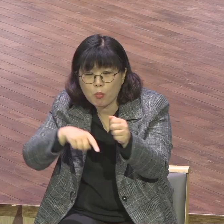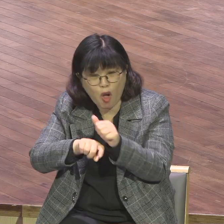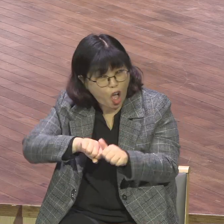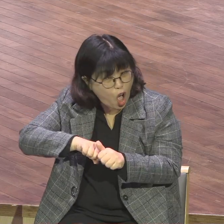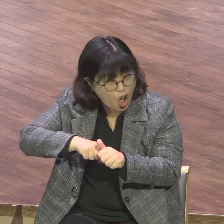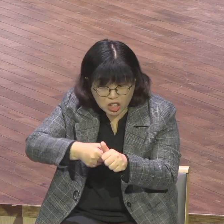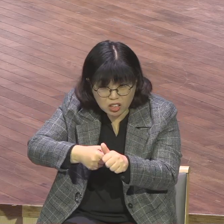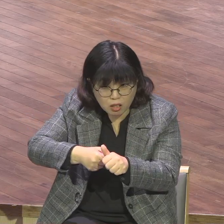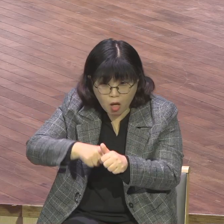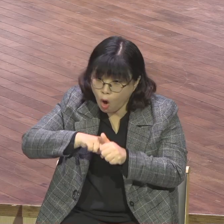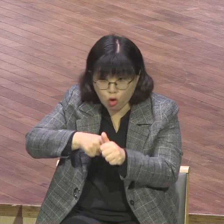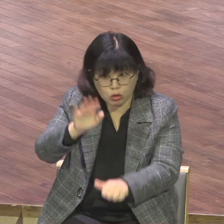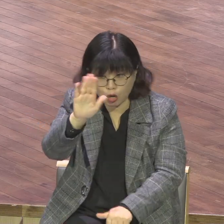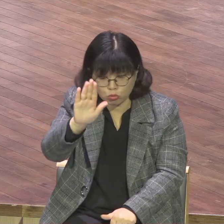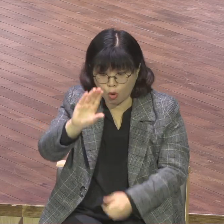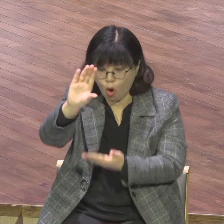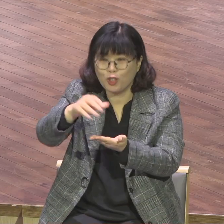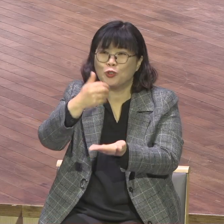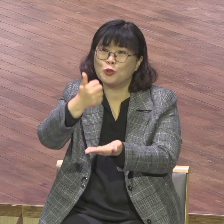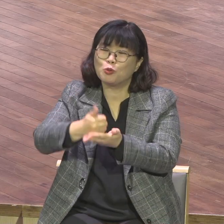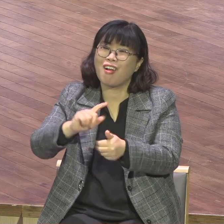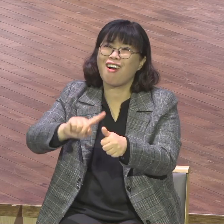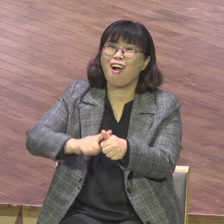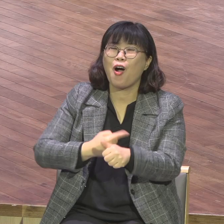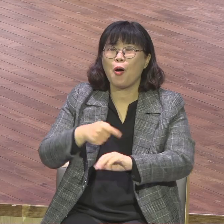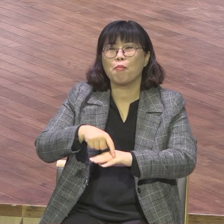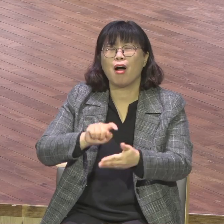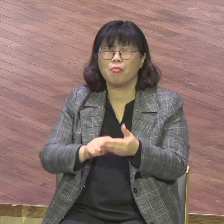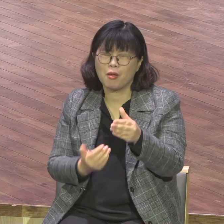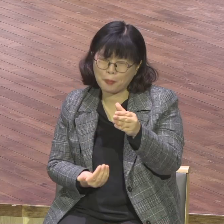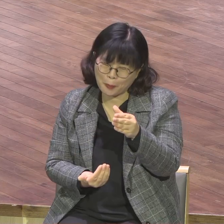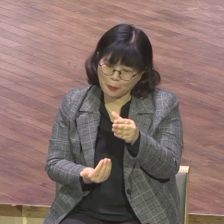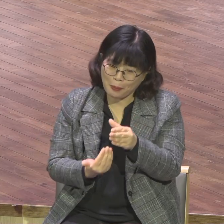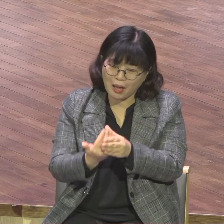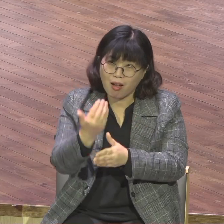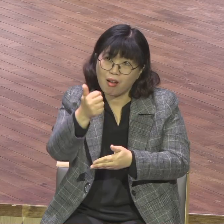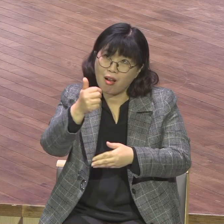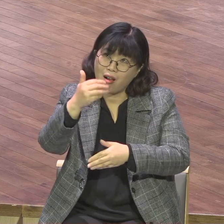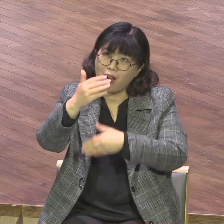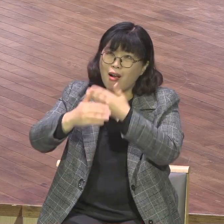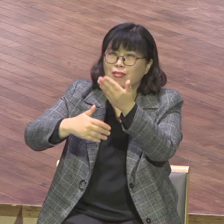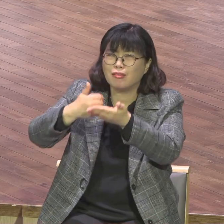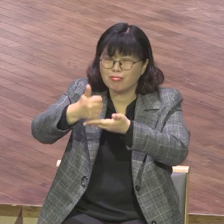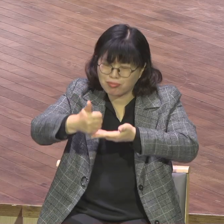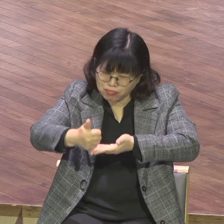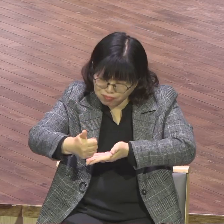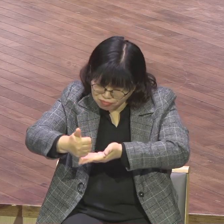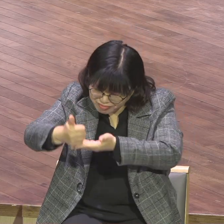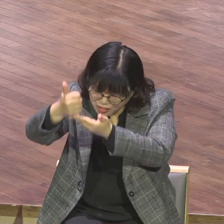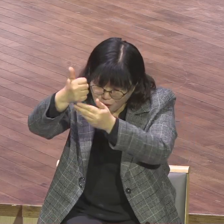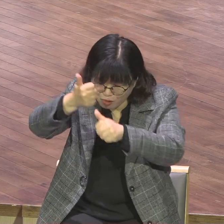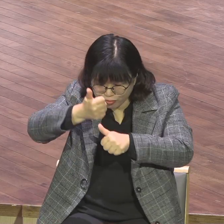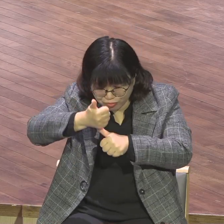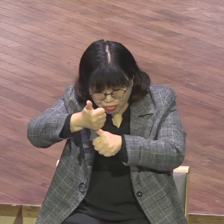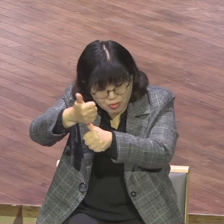순종이잖아요. 저절로 순종하듯이 아내들도 주 안에서 자원하는